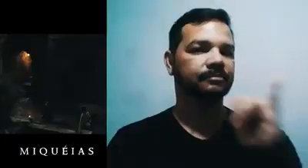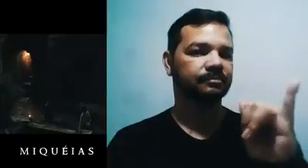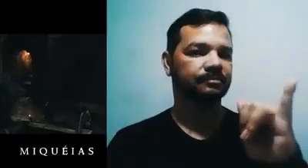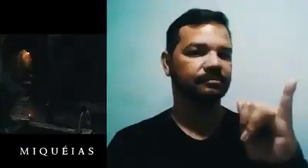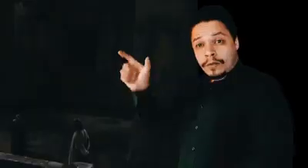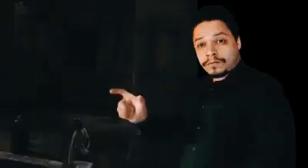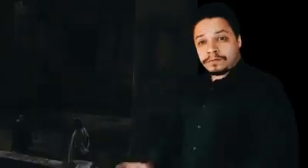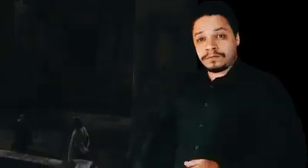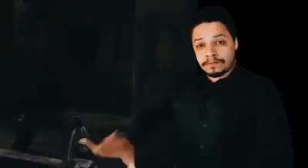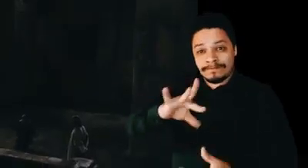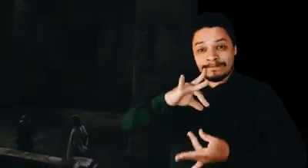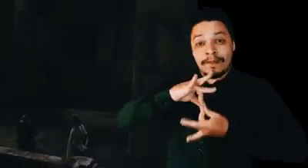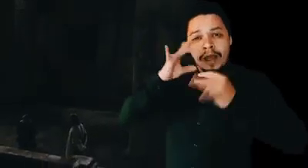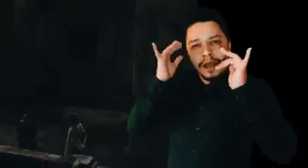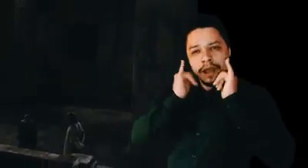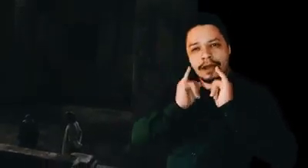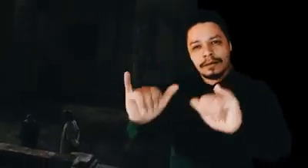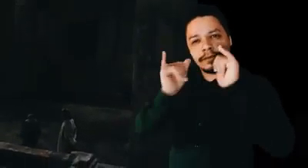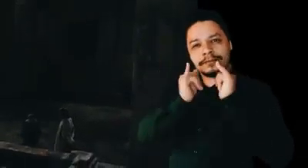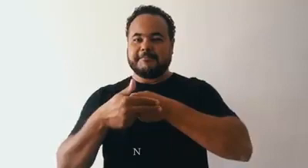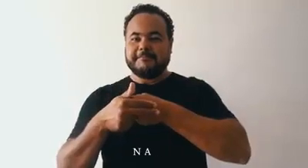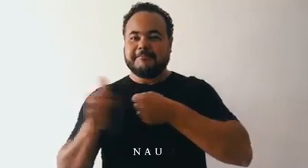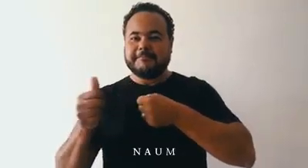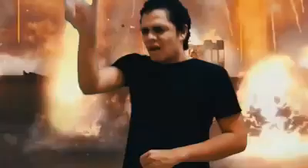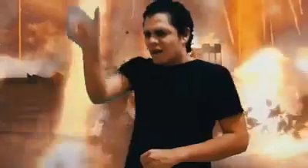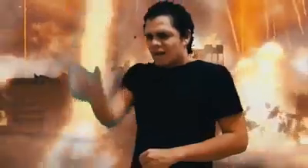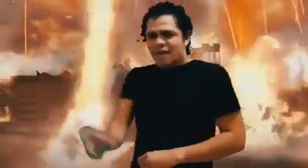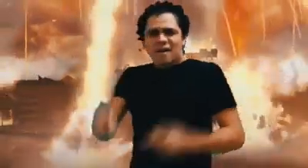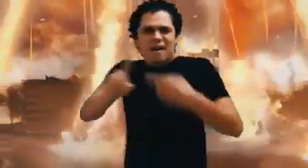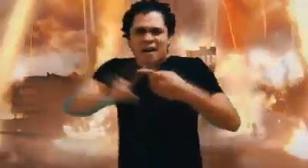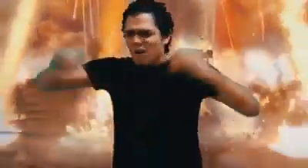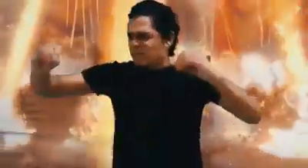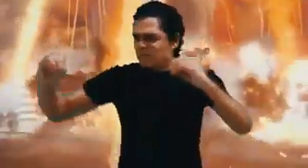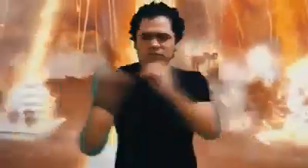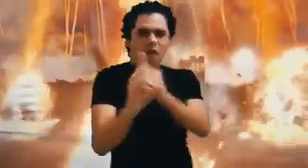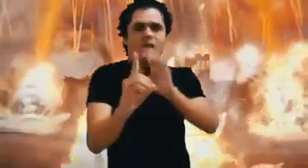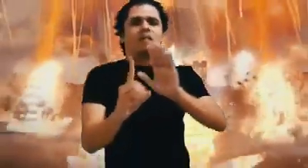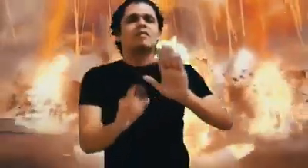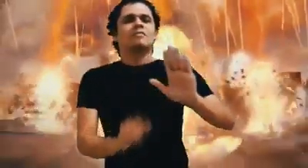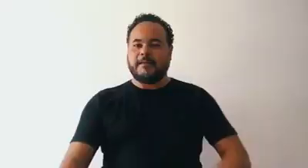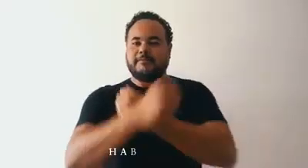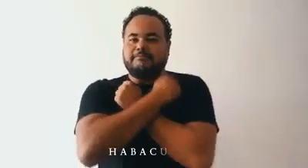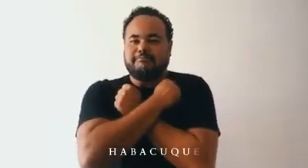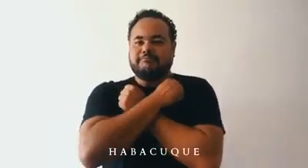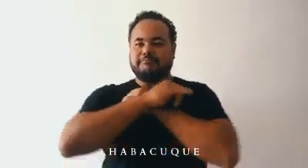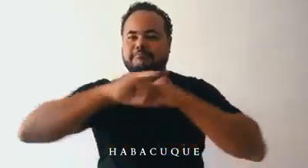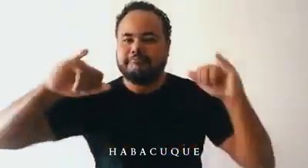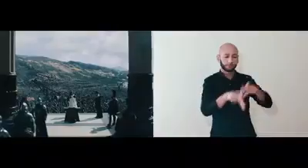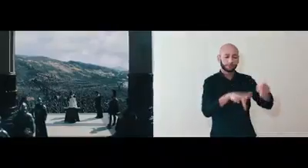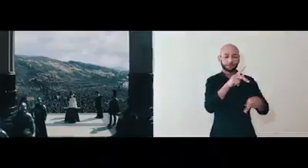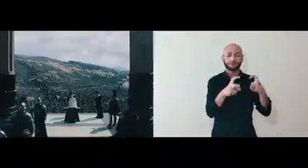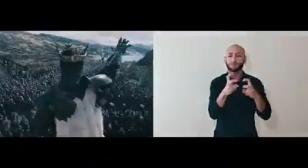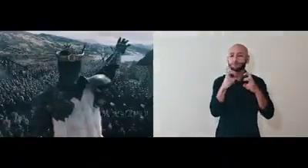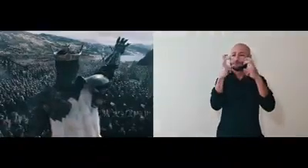perdão. Miqueias, ele é mensageiro. Naum, ele é o vingador.